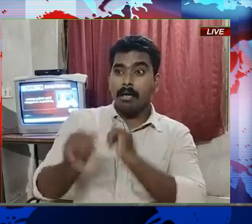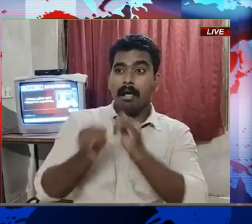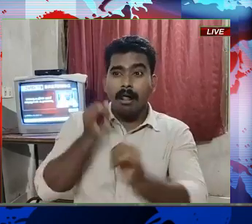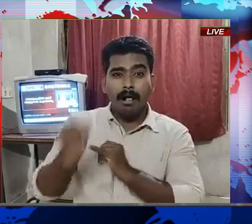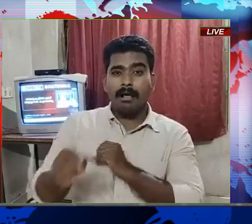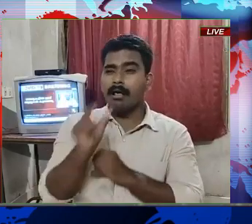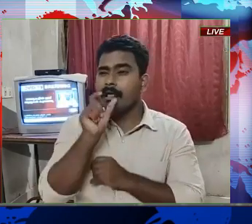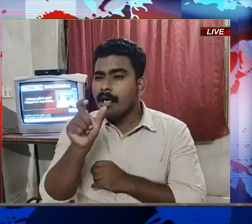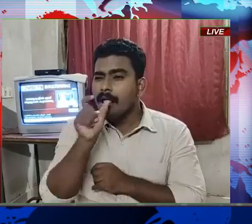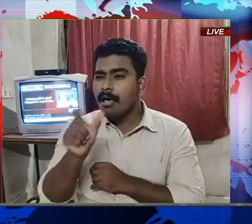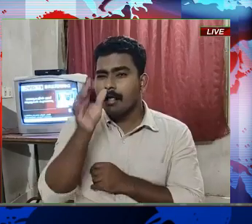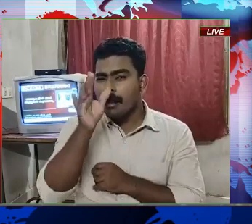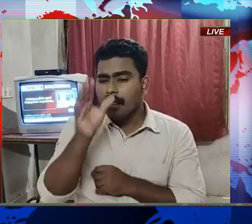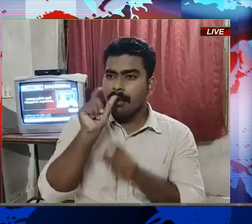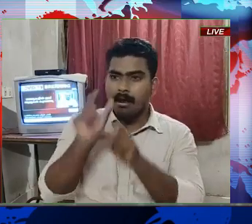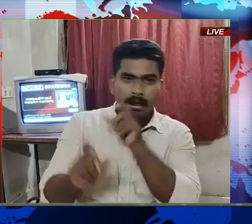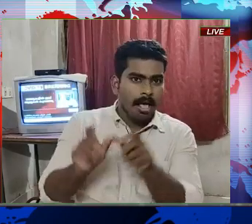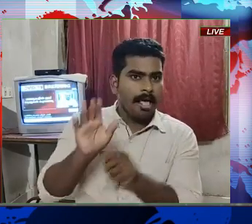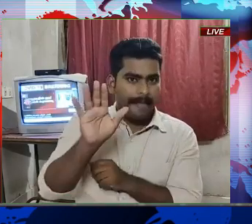നമ്മൾ കാണേണ്ടത്